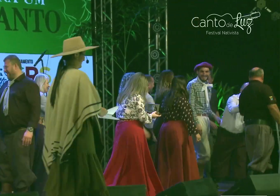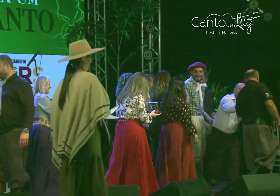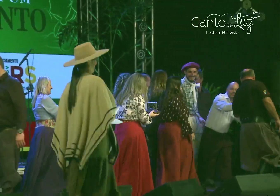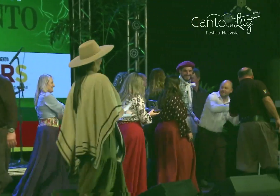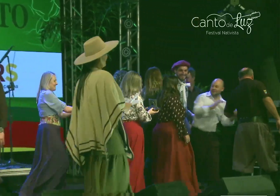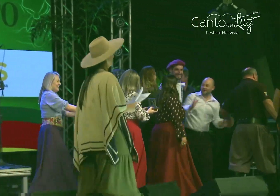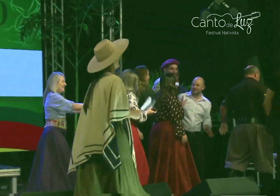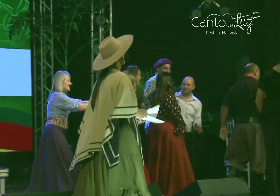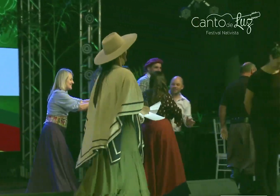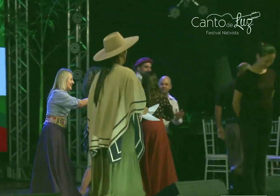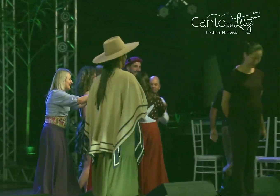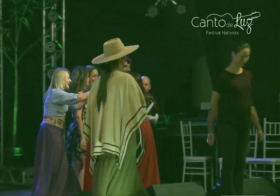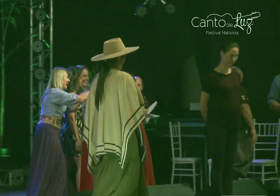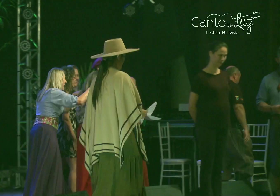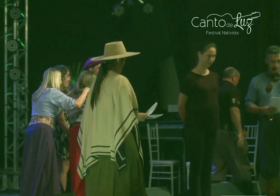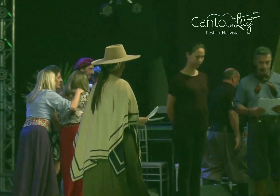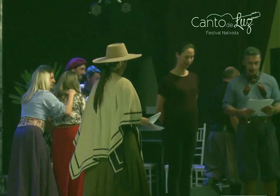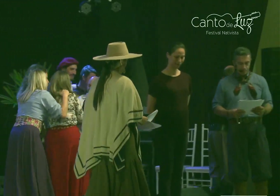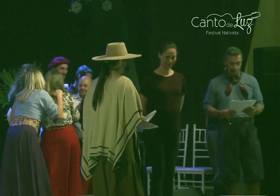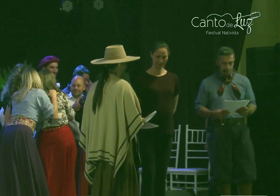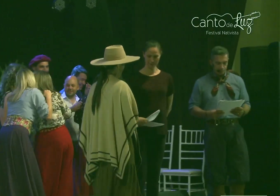Nós vamos ter agora